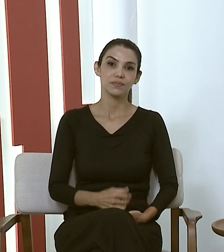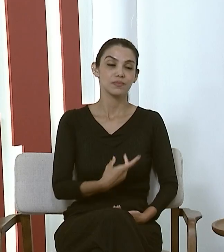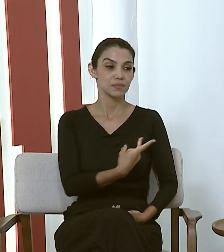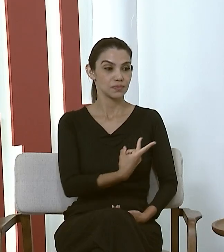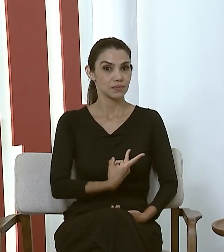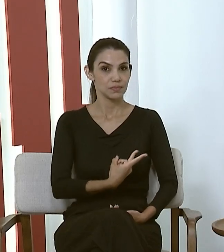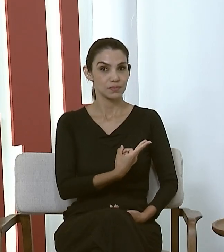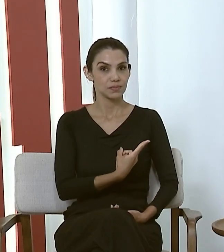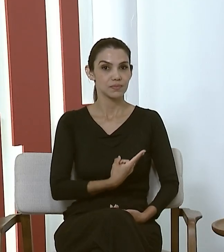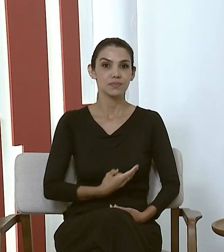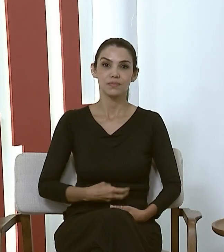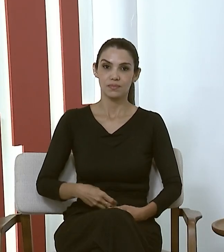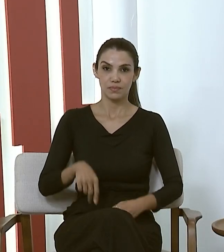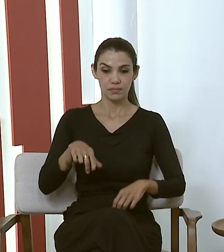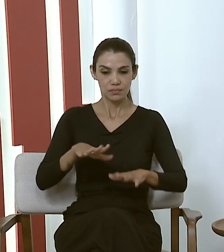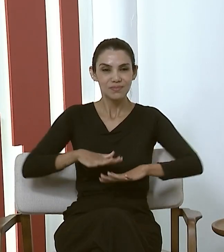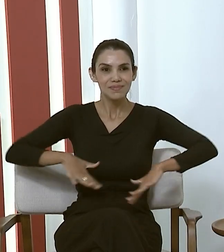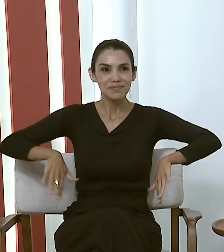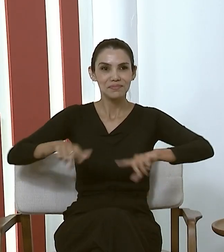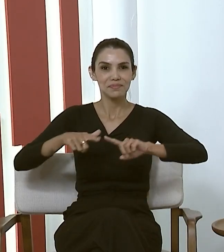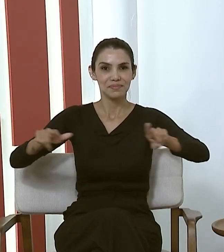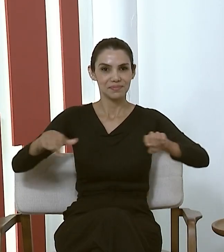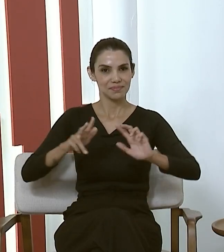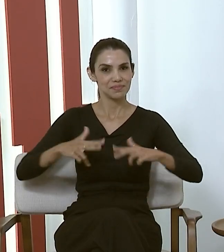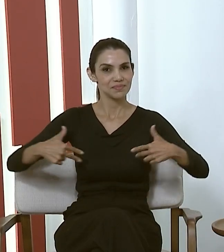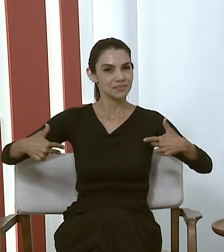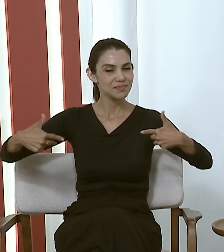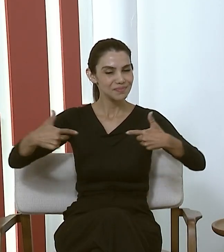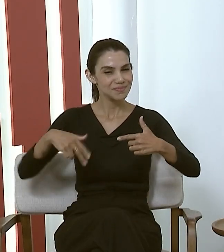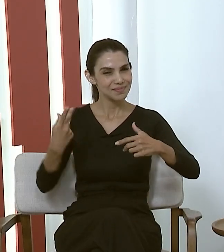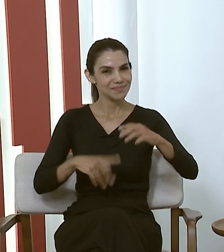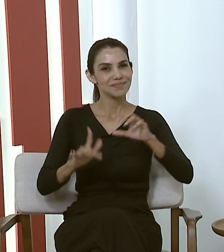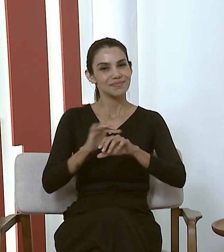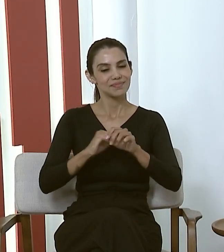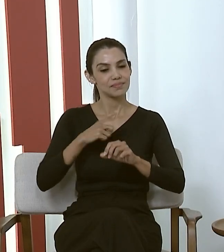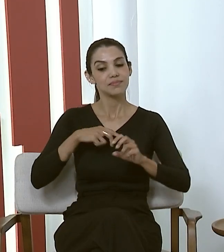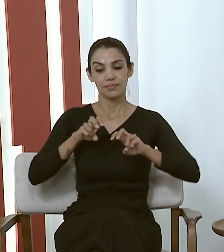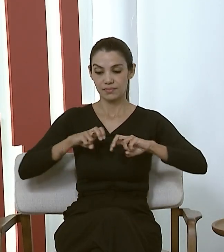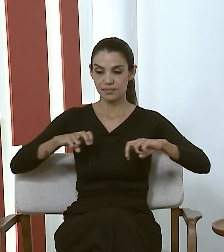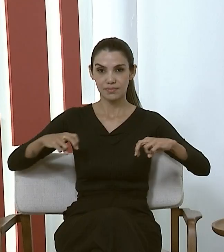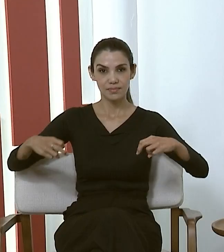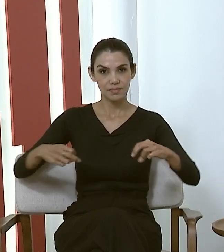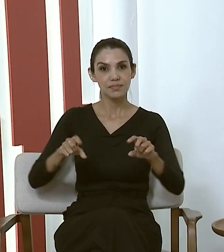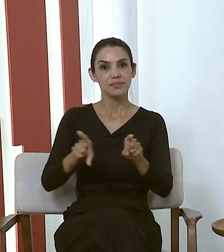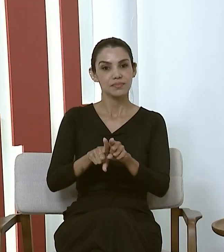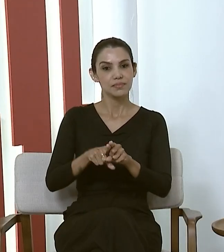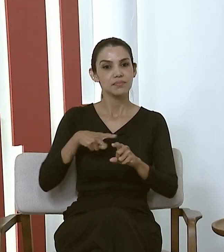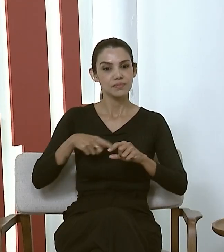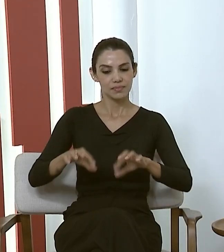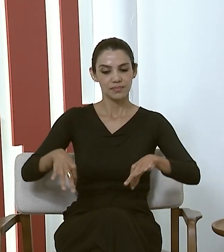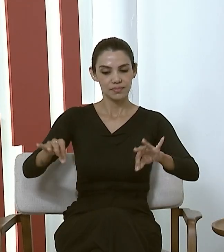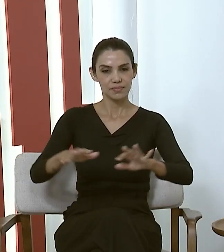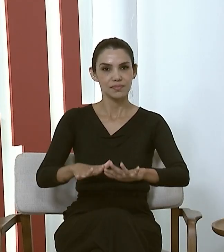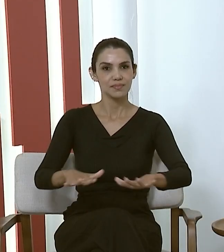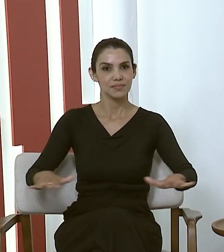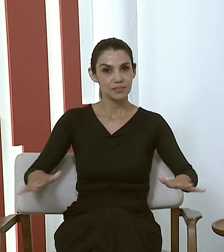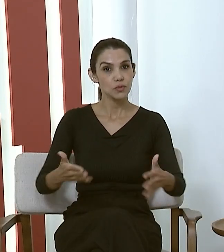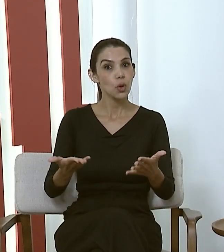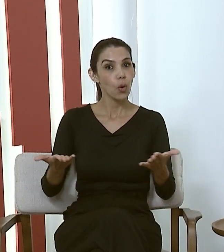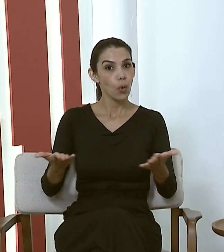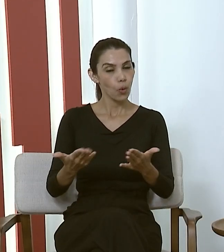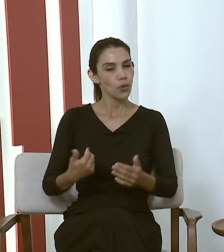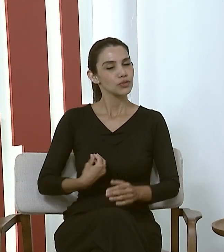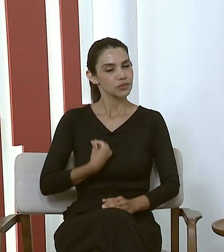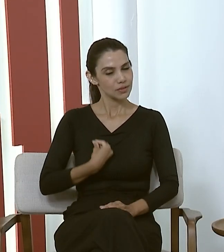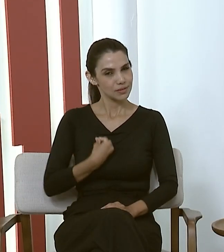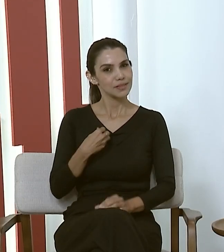Nós dois estamos no segundo cenário do Conexões, composto por cadeiras e também um tapete. No programa de hoje